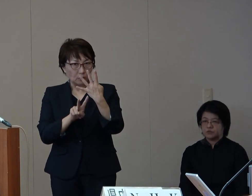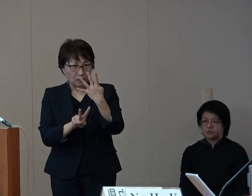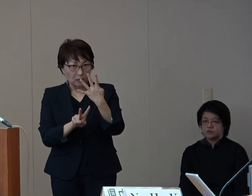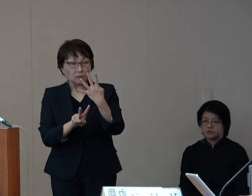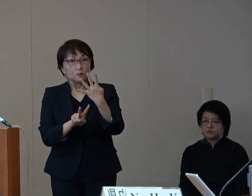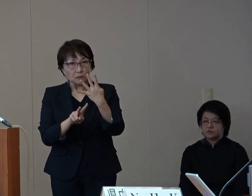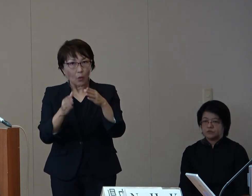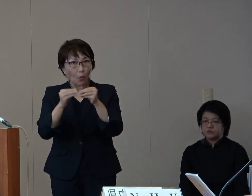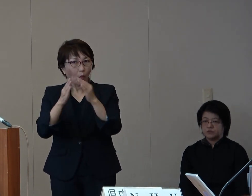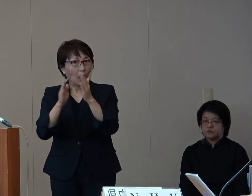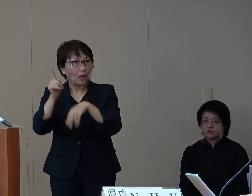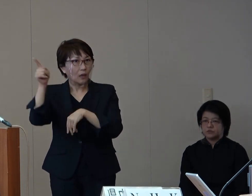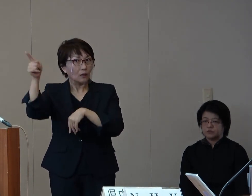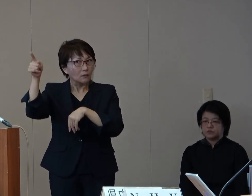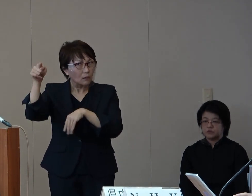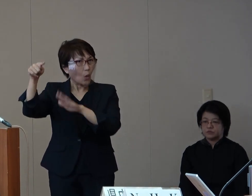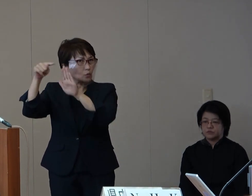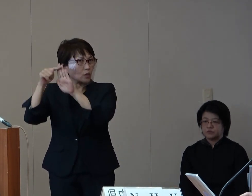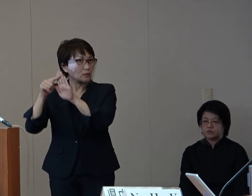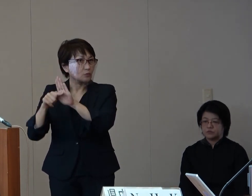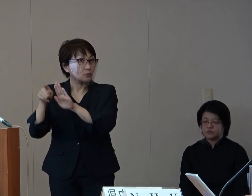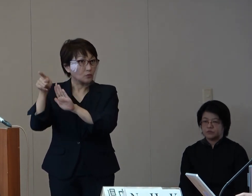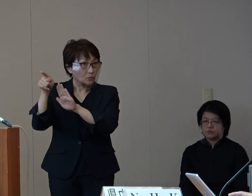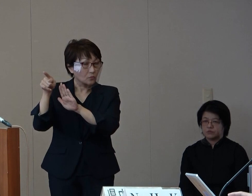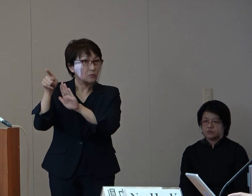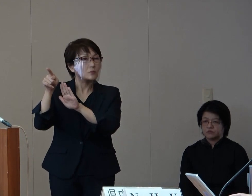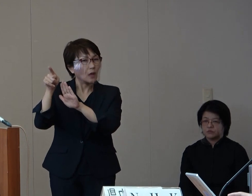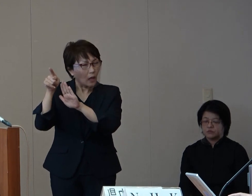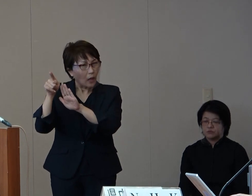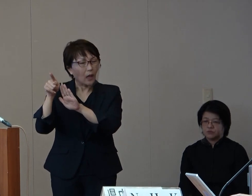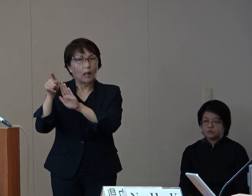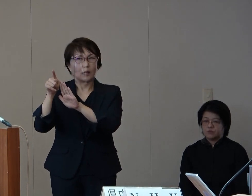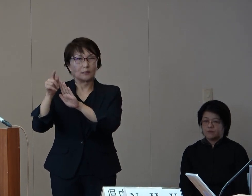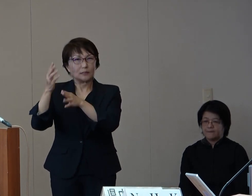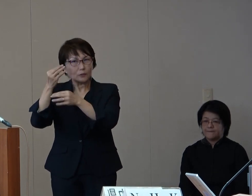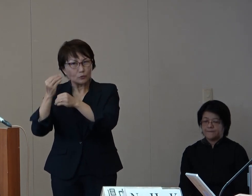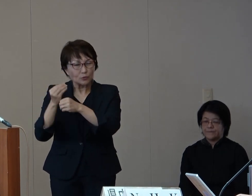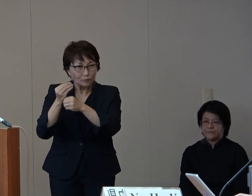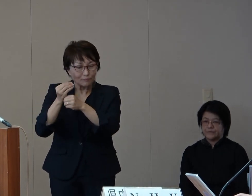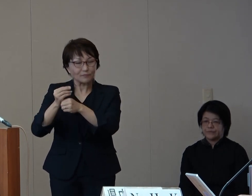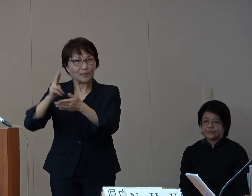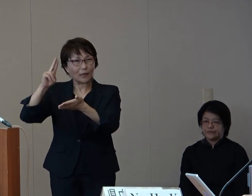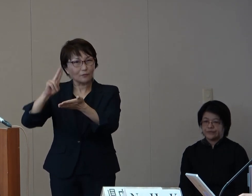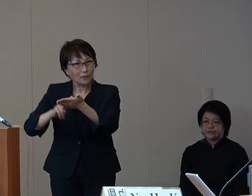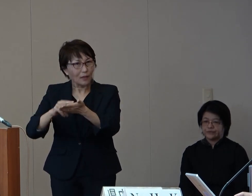ひぁっにがーか